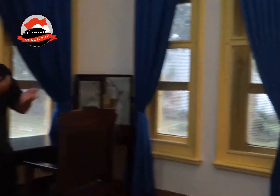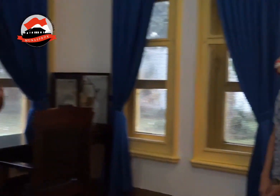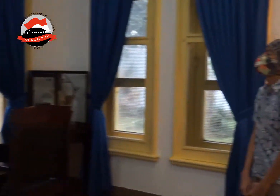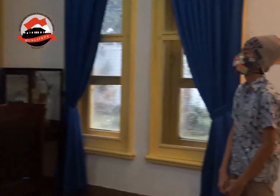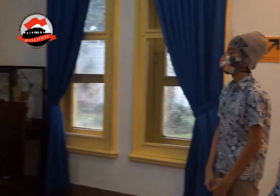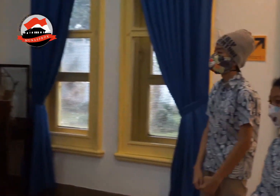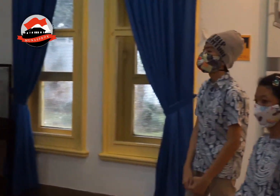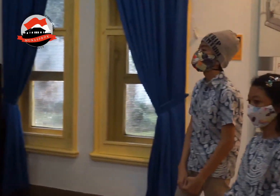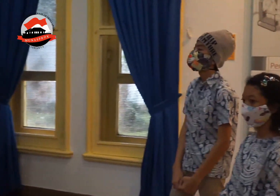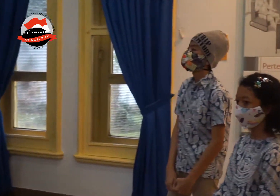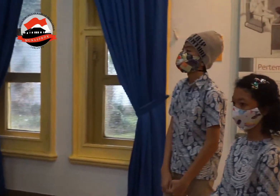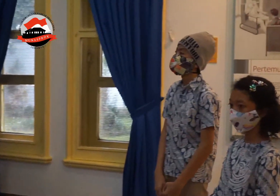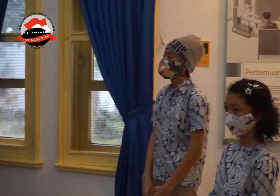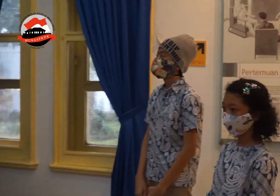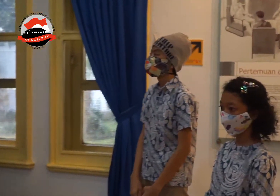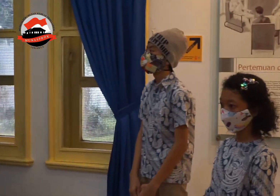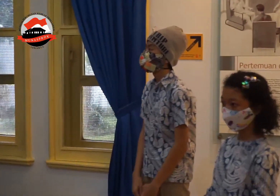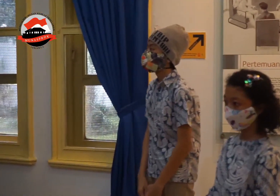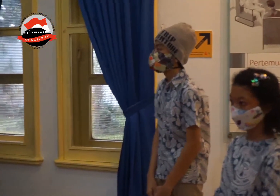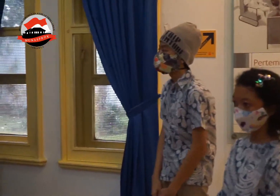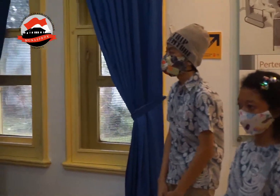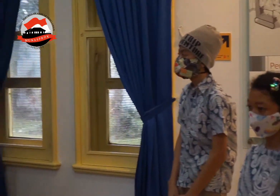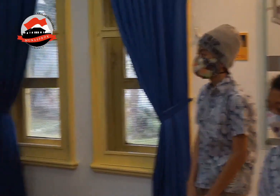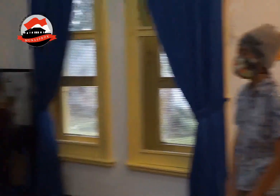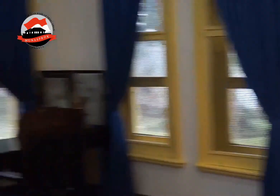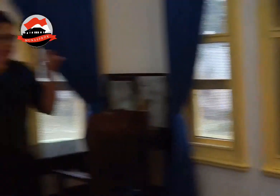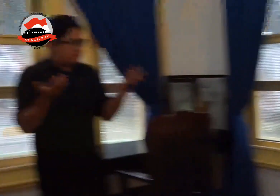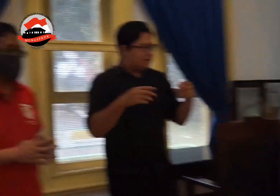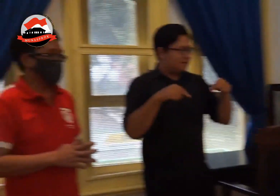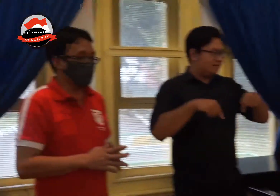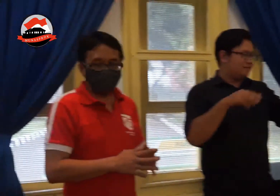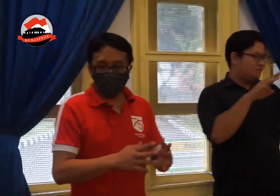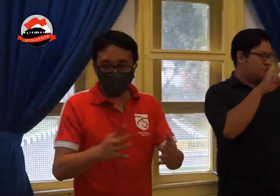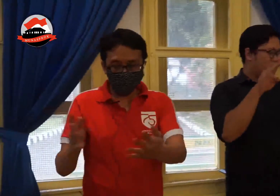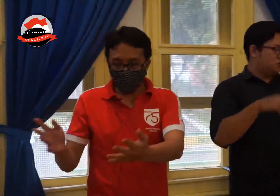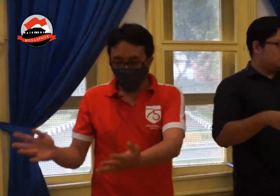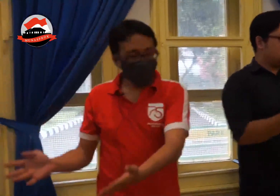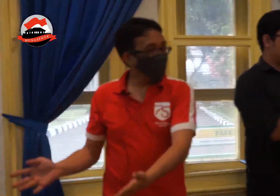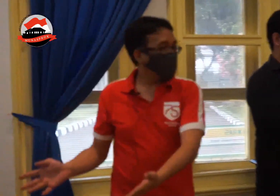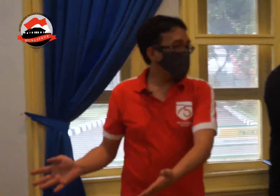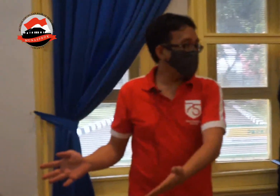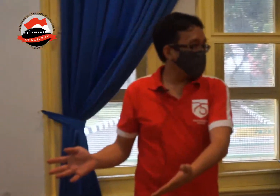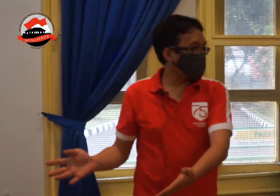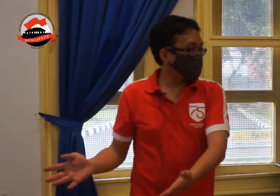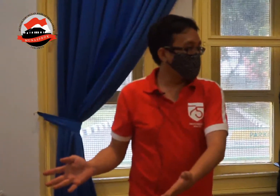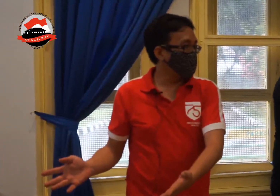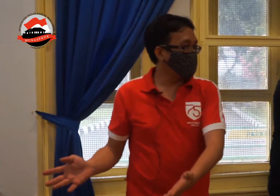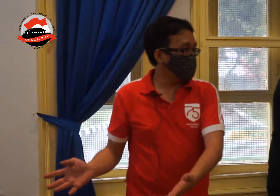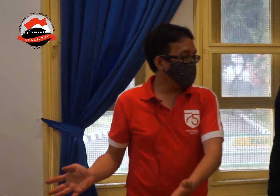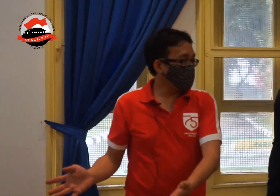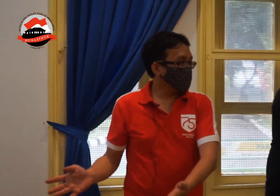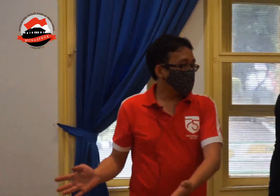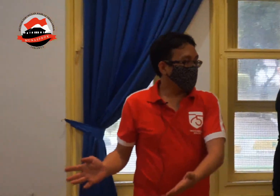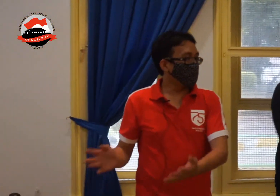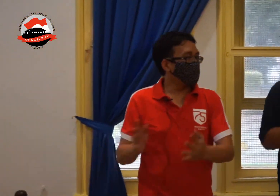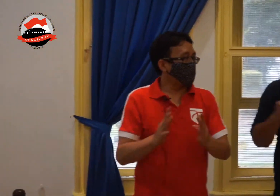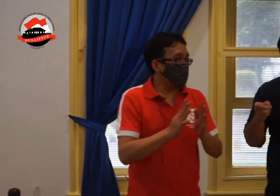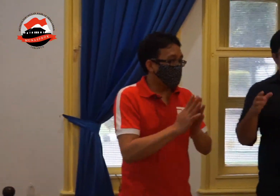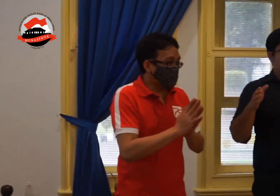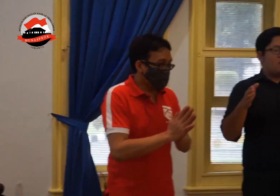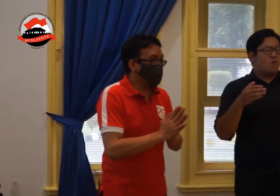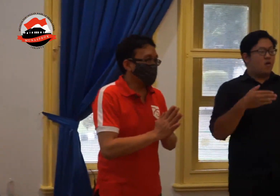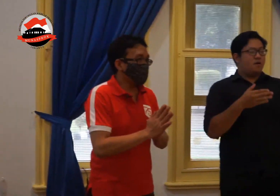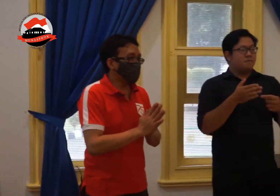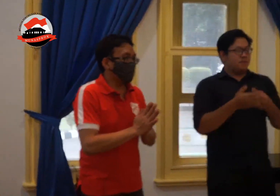peristiwa-peristiwa bersejarah di Museum Perumusan Naskah Proklamasi. Nah, di ruang tamu, ruang pertama ini